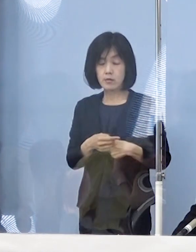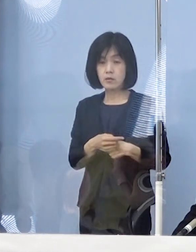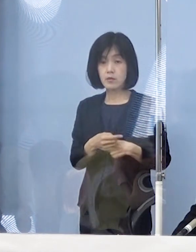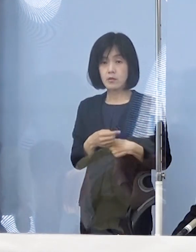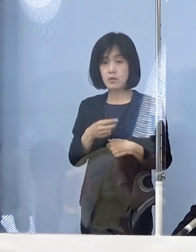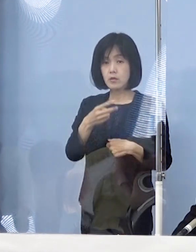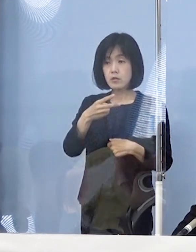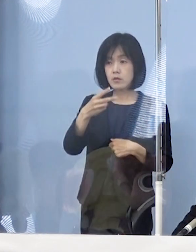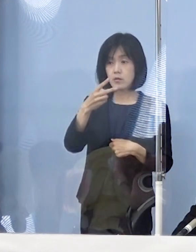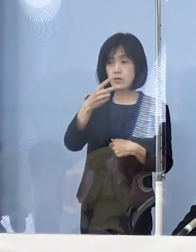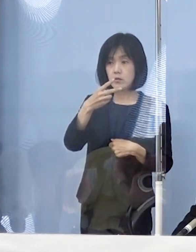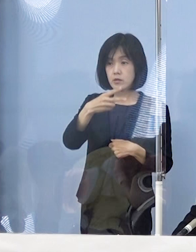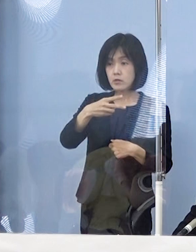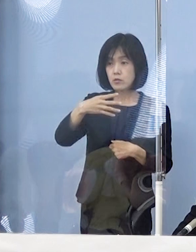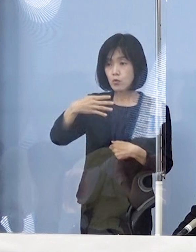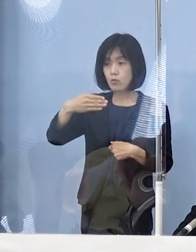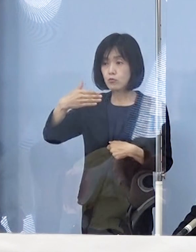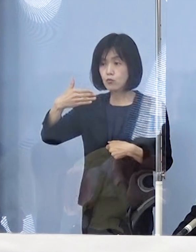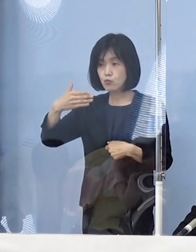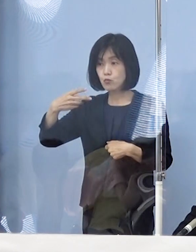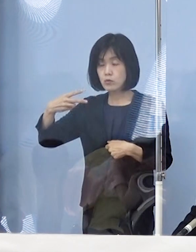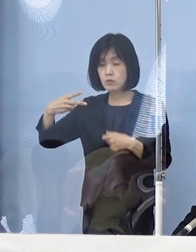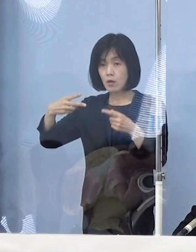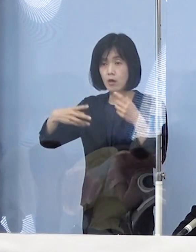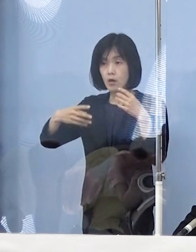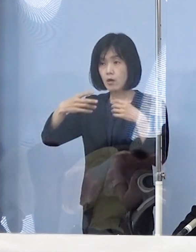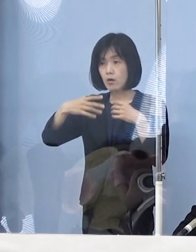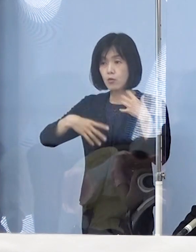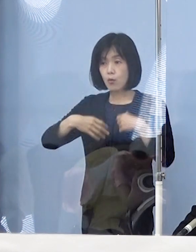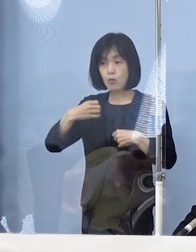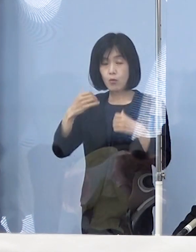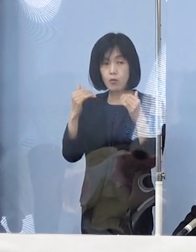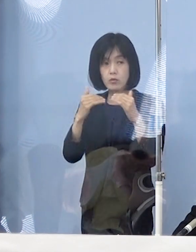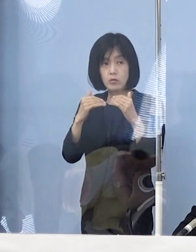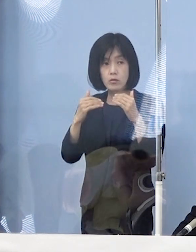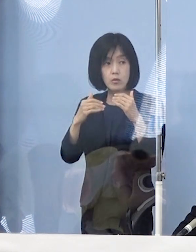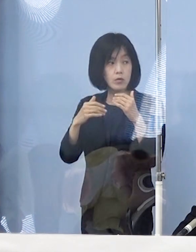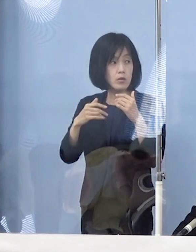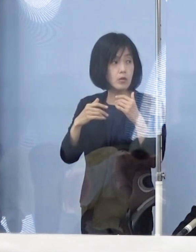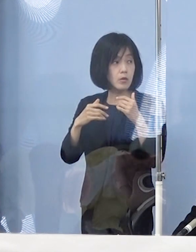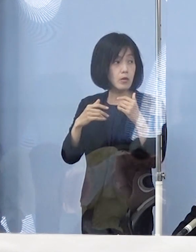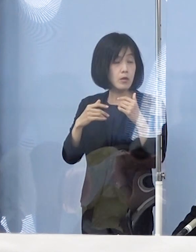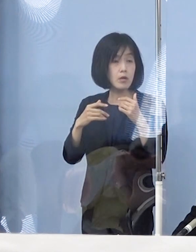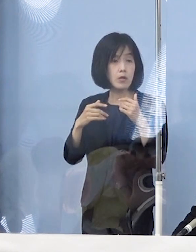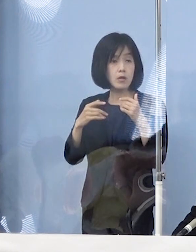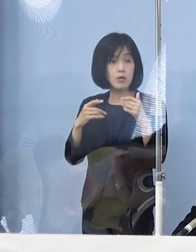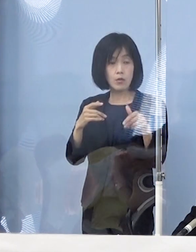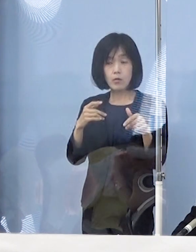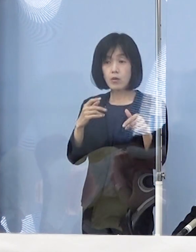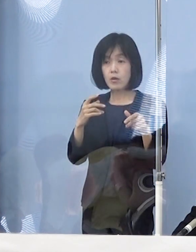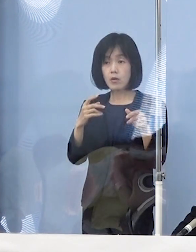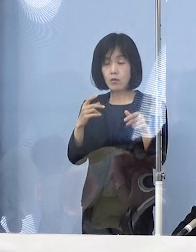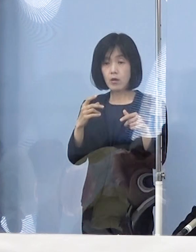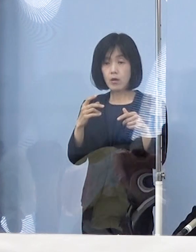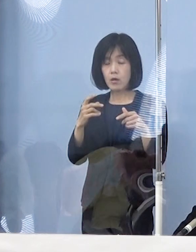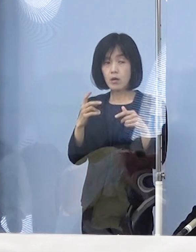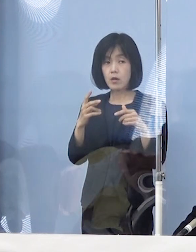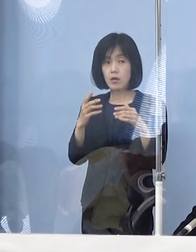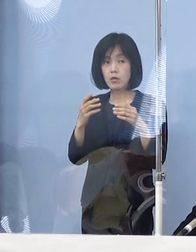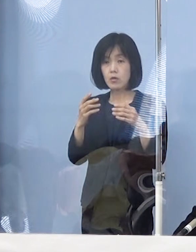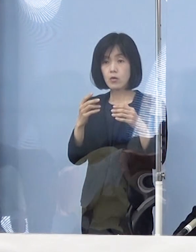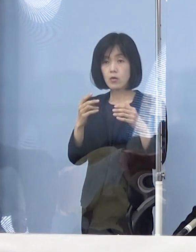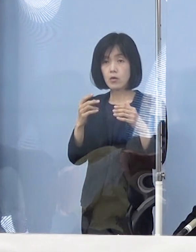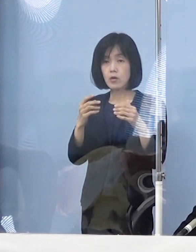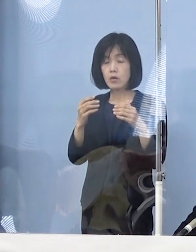そうですね、2492の方、高校生。 一覧では捜査中となっているんですけども、 は い、この方は高校生で、